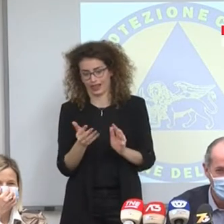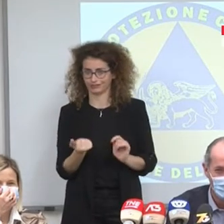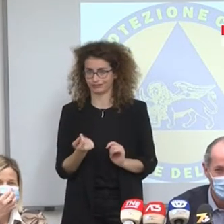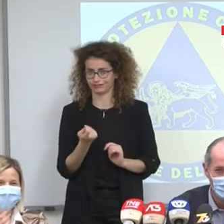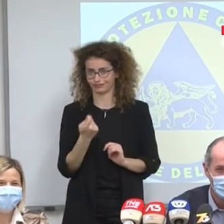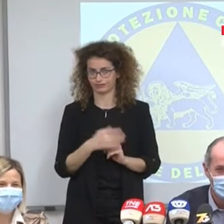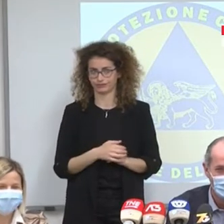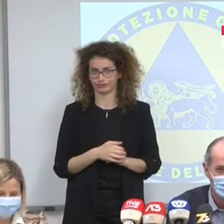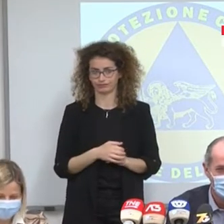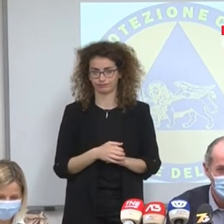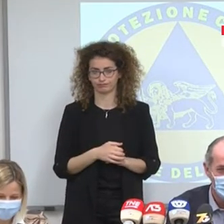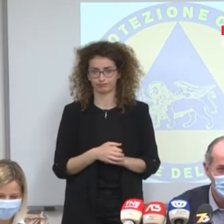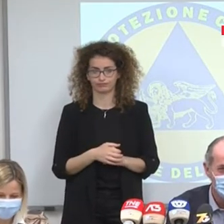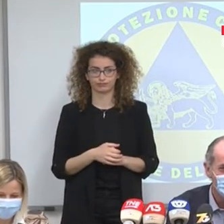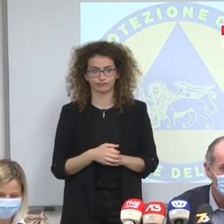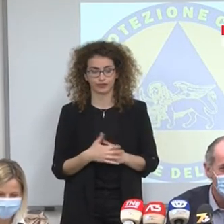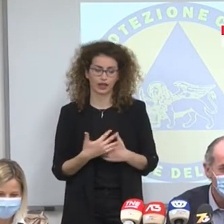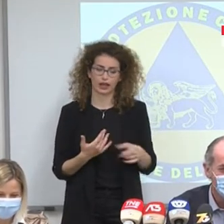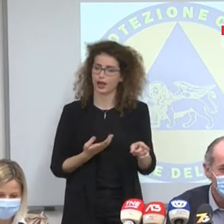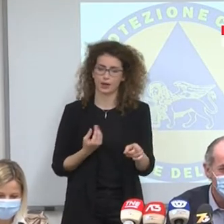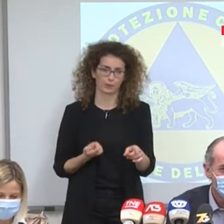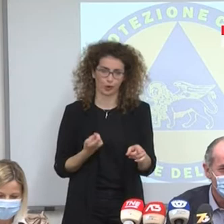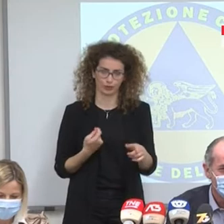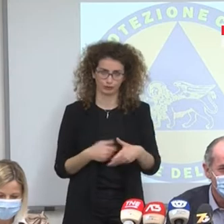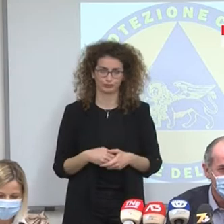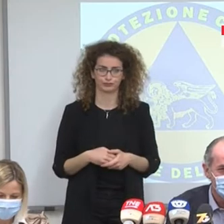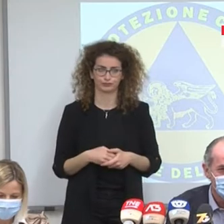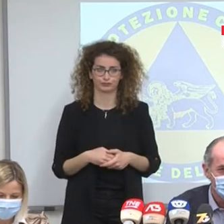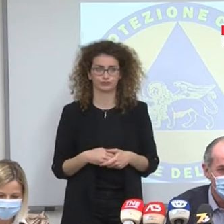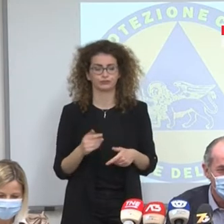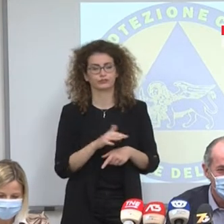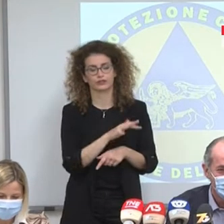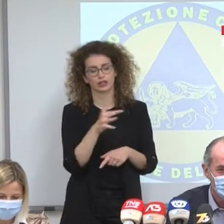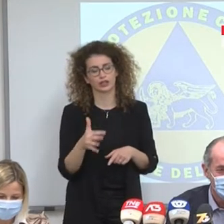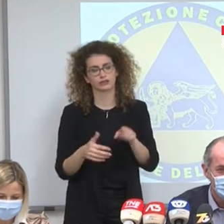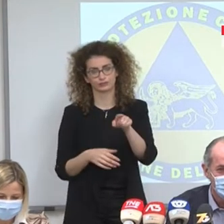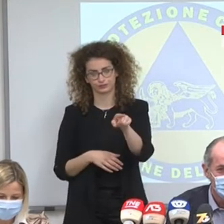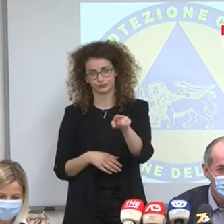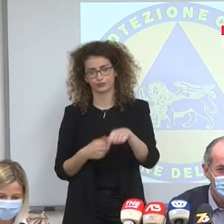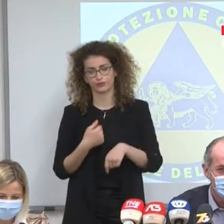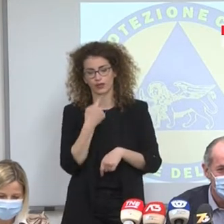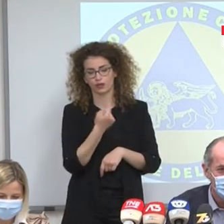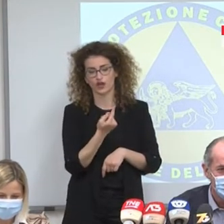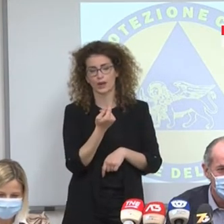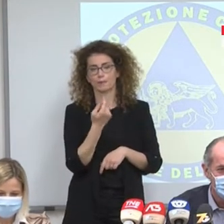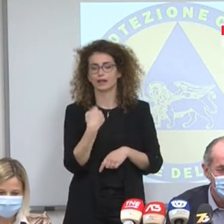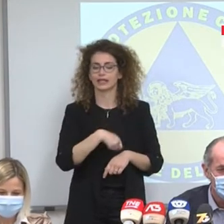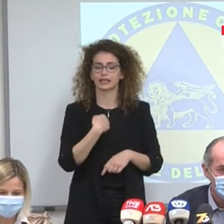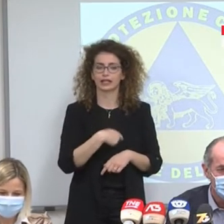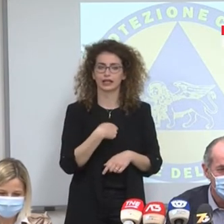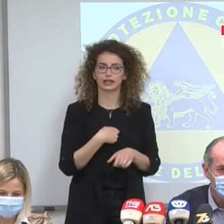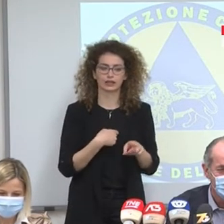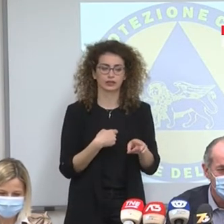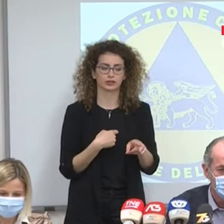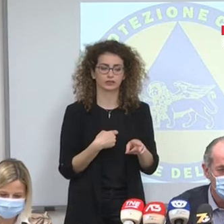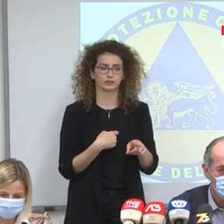Vabbè. Poca roba. Poca roba. Vabbè. E l'altra cosa invece, quando lei dice, Presidente, che per noi